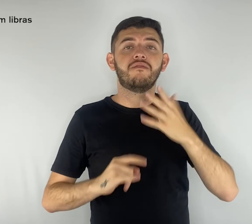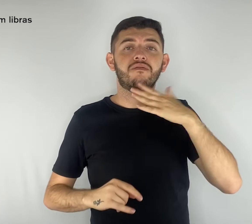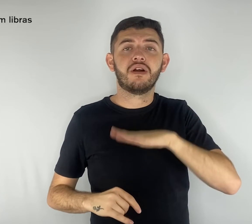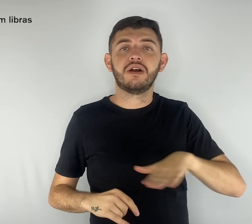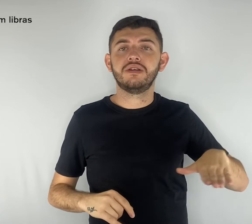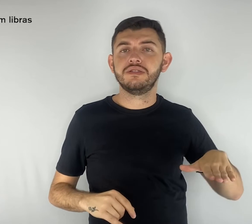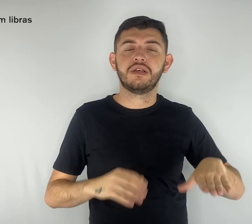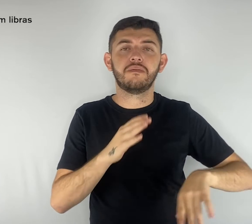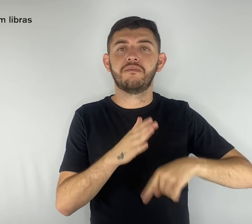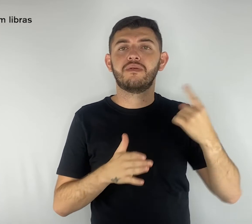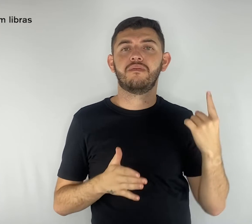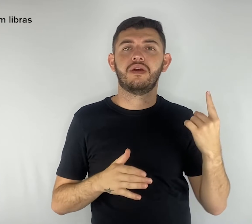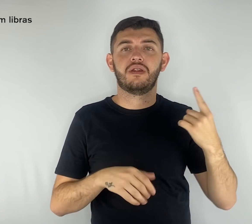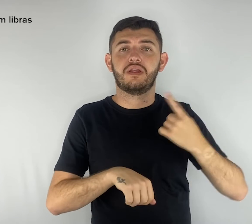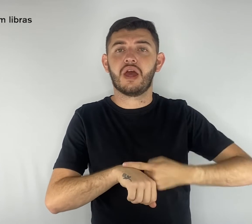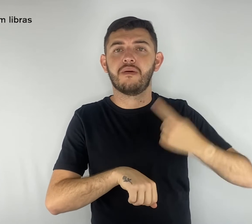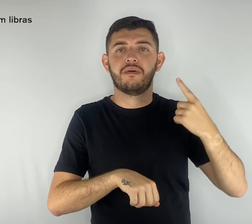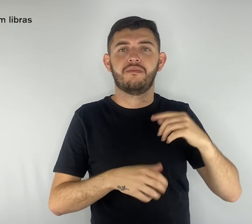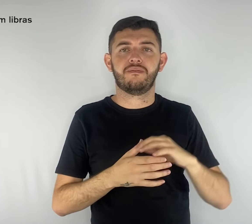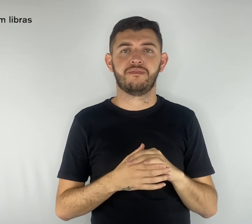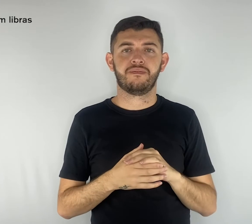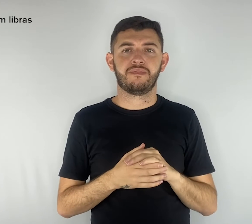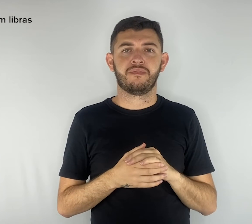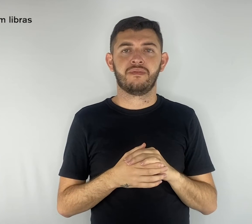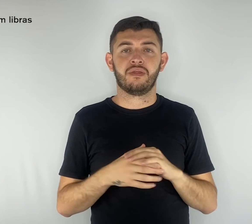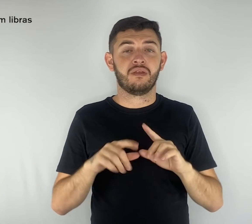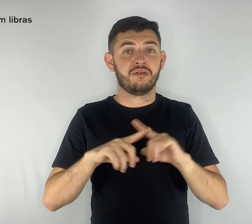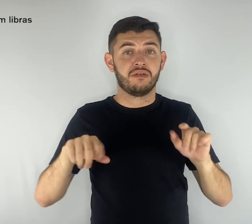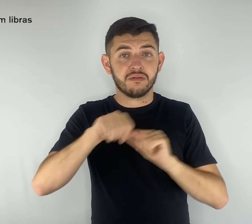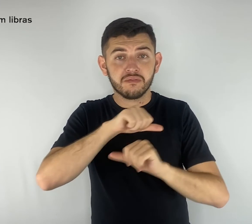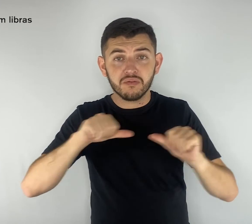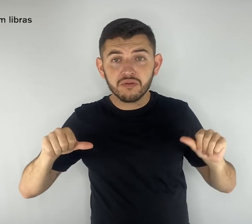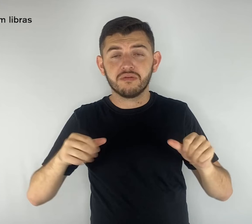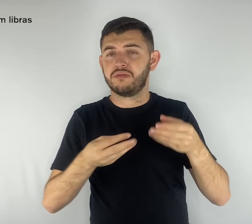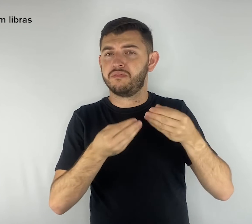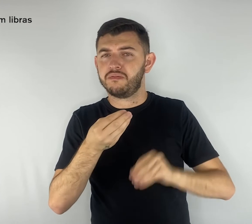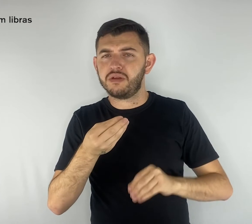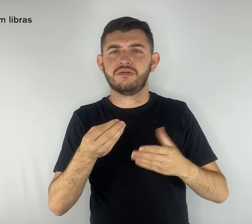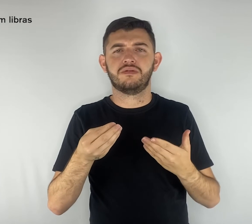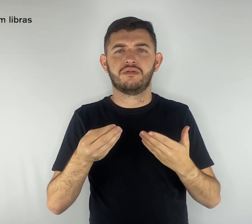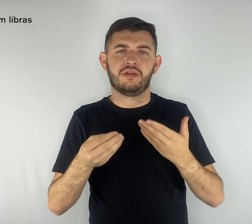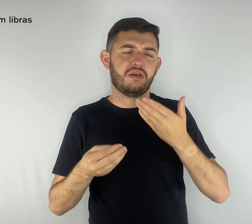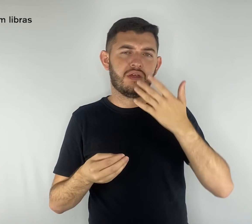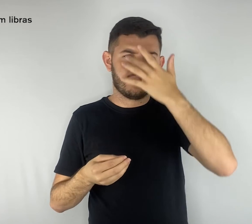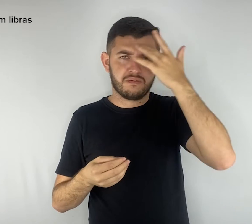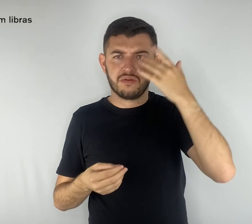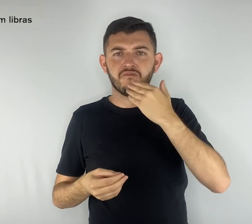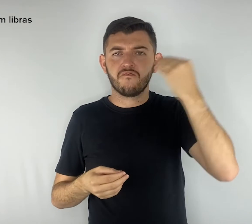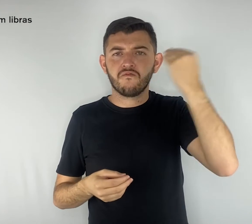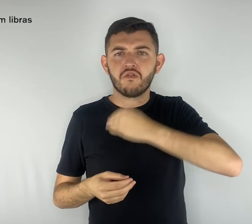uma mudança de rumos que afeta, como sempre, justamente os mais vulneráveis. Nossa